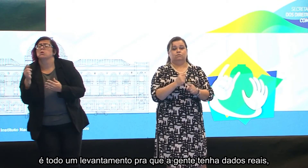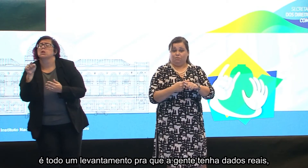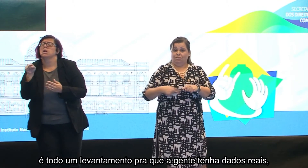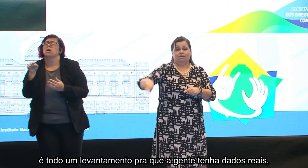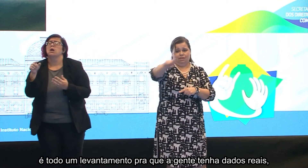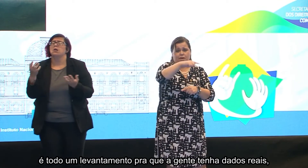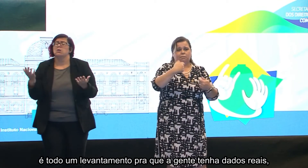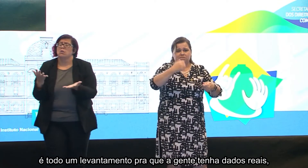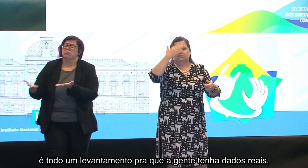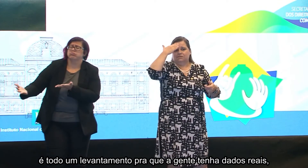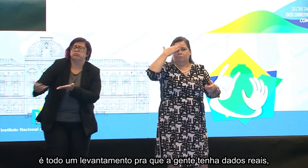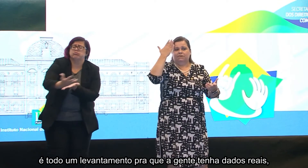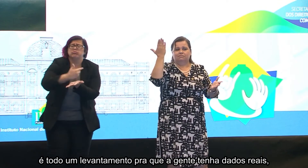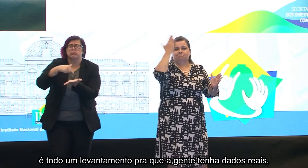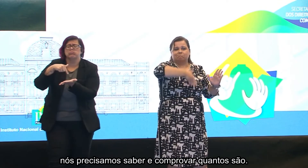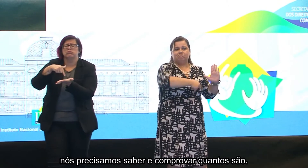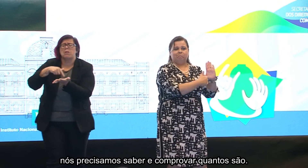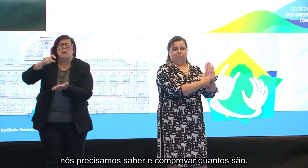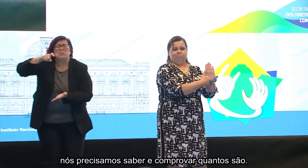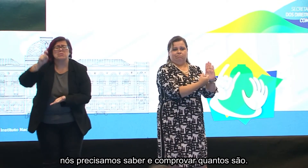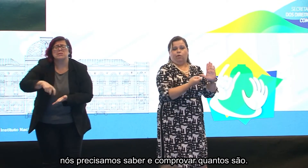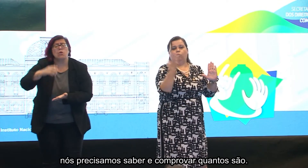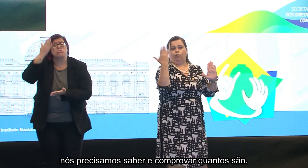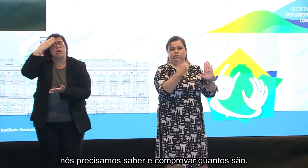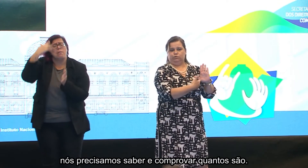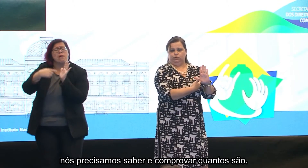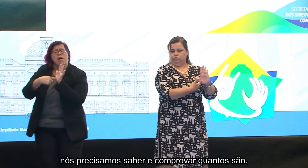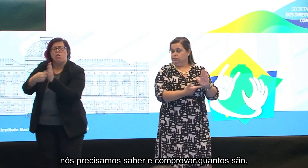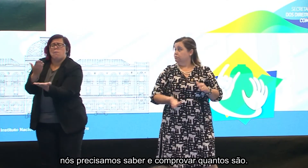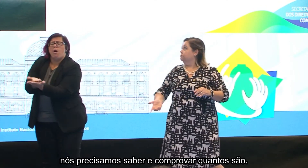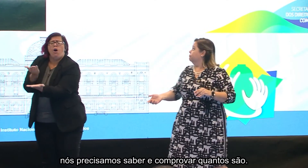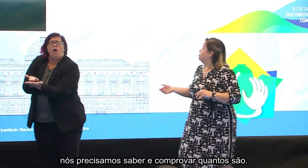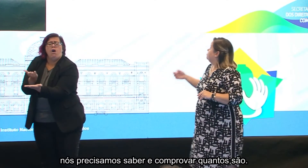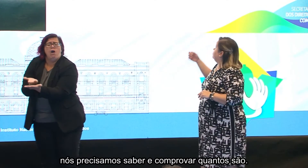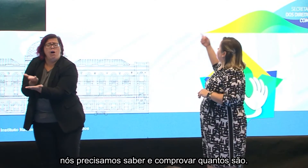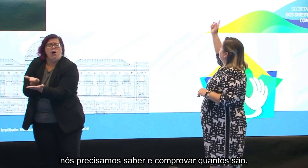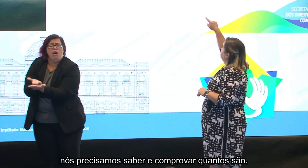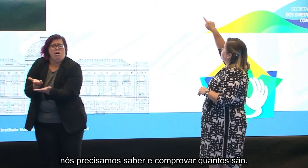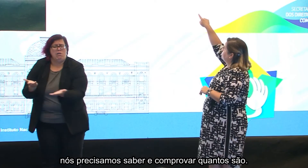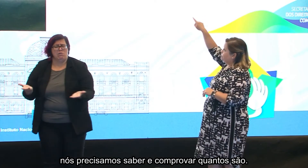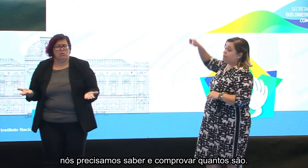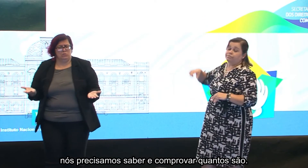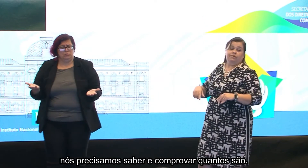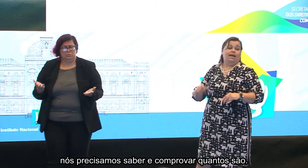a gente tenha dados reais, porque nós precisamos saber, precisamos comprovar quantos são.